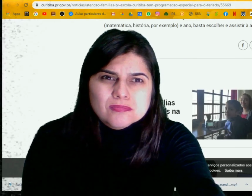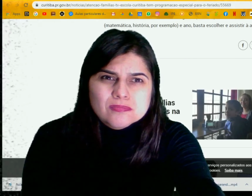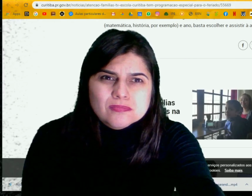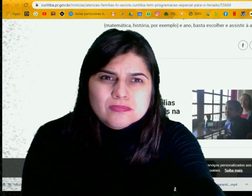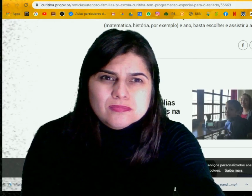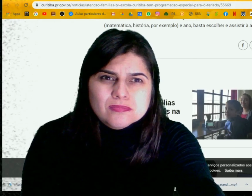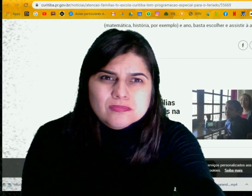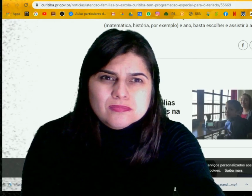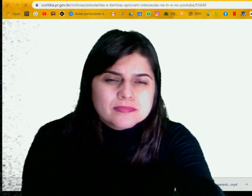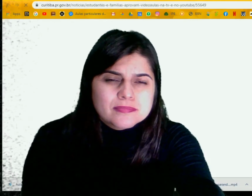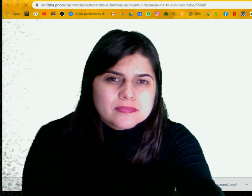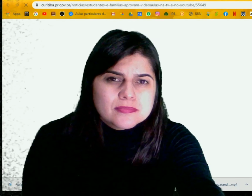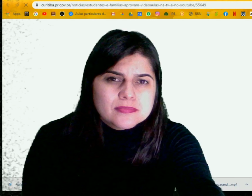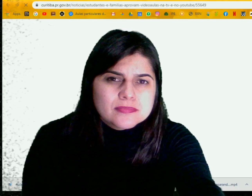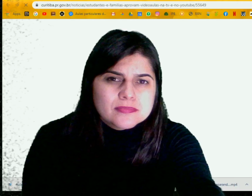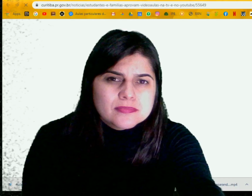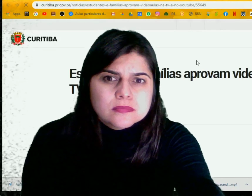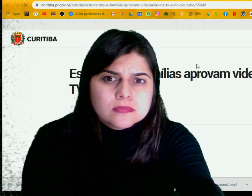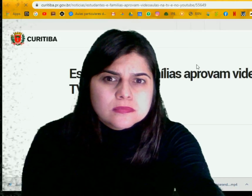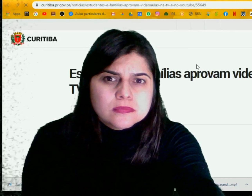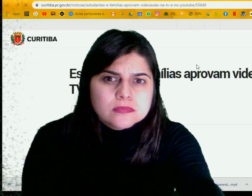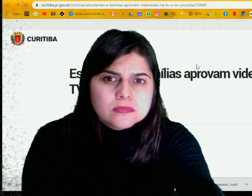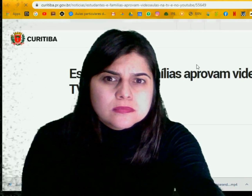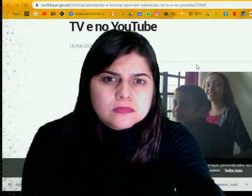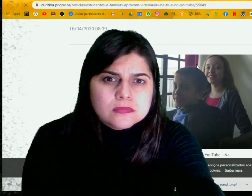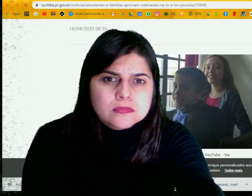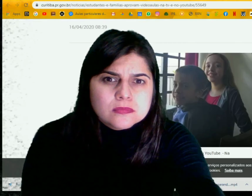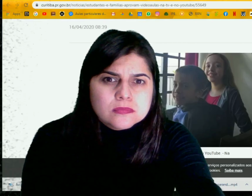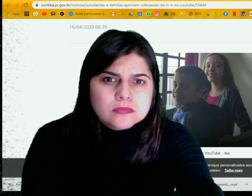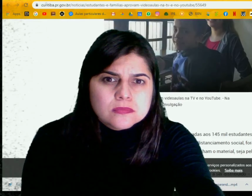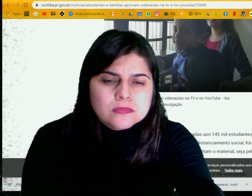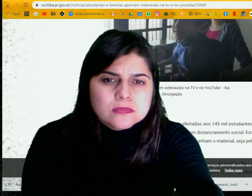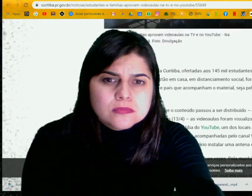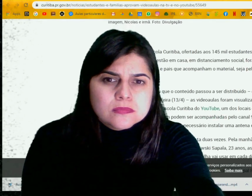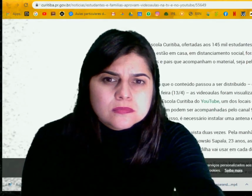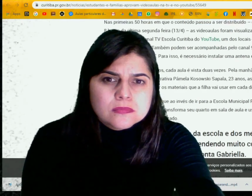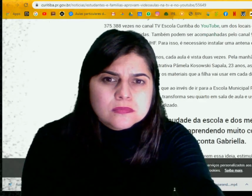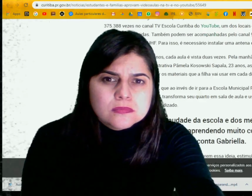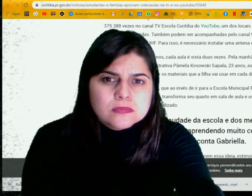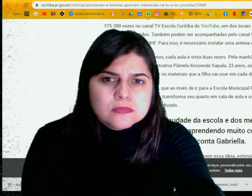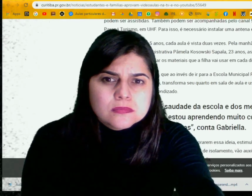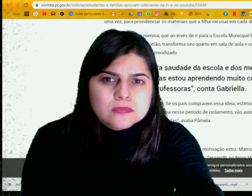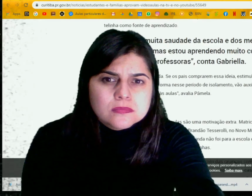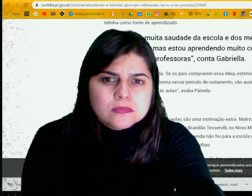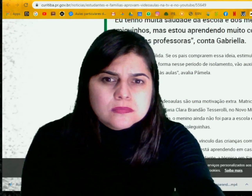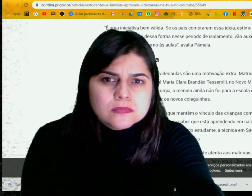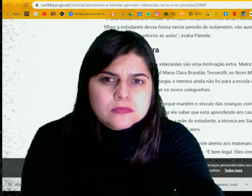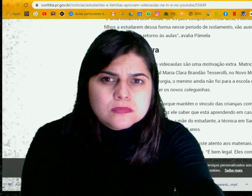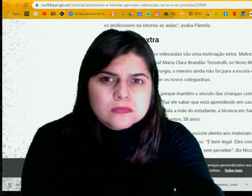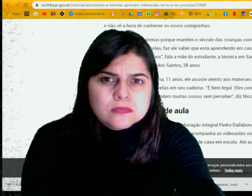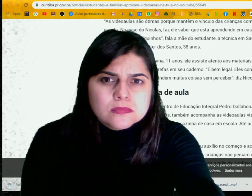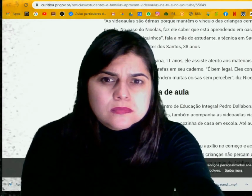detalhe aqui no Face, no site e não encontrei aonde está a nova grade horária.